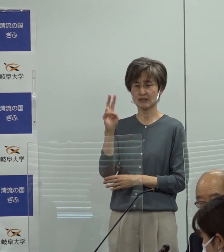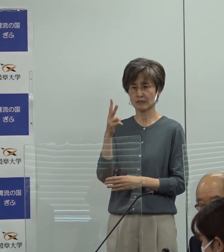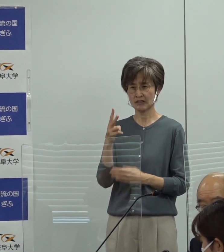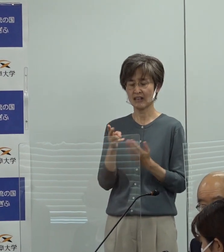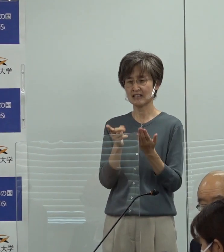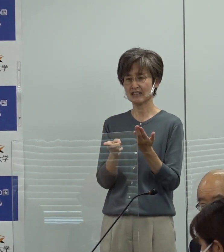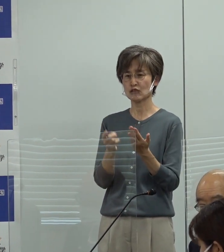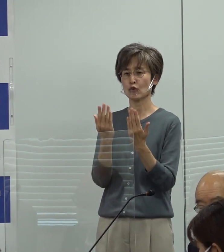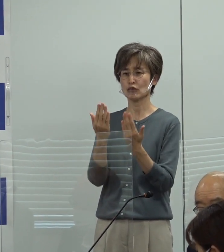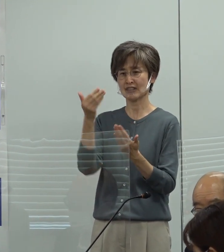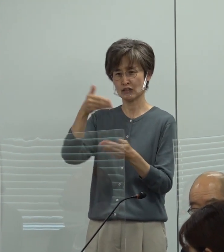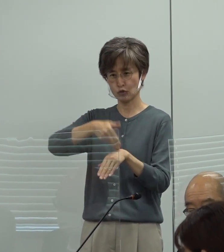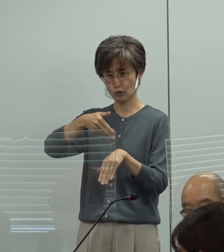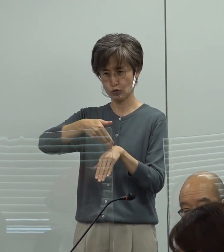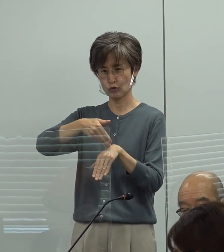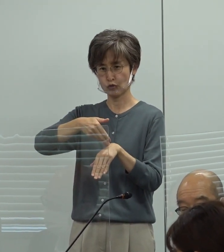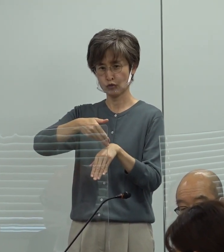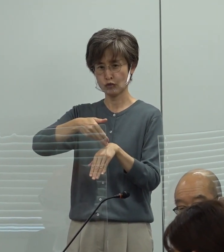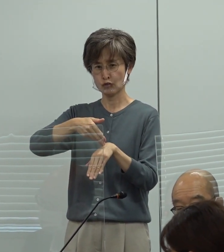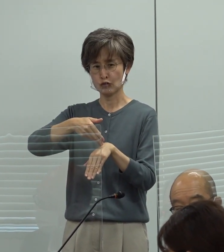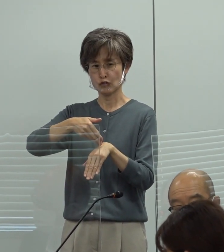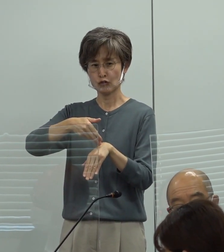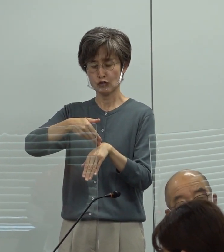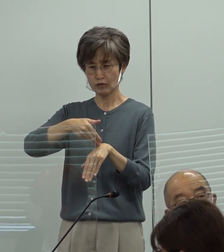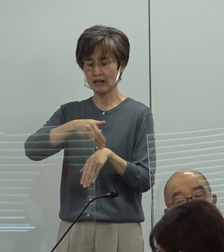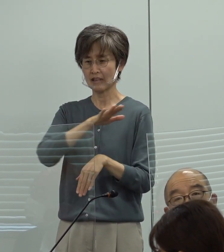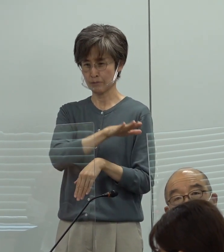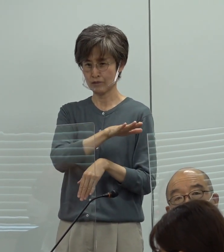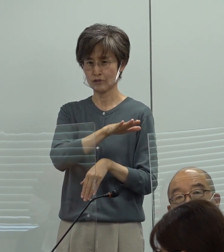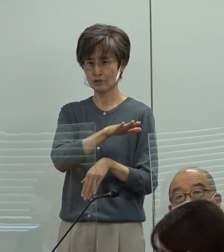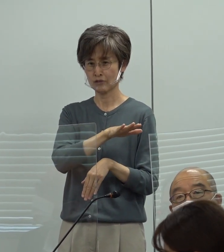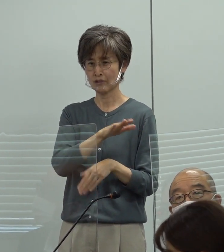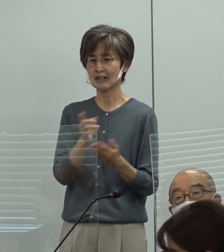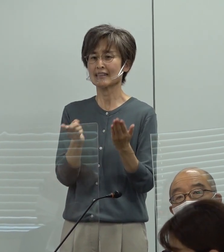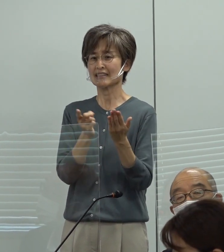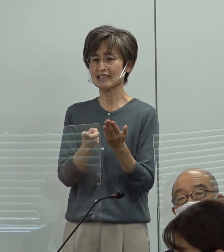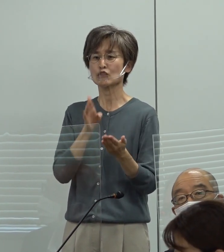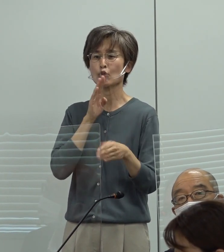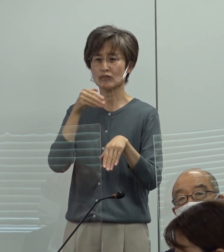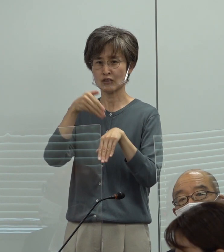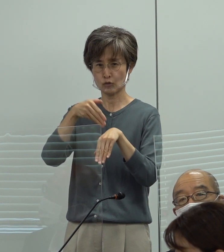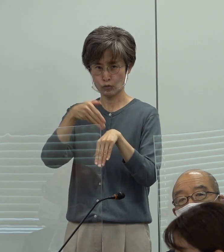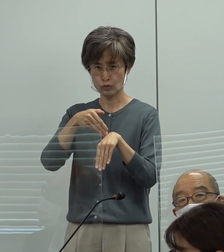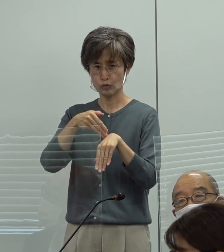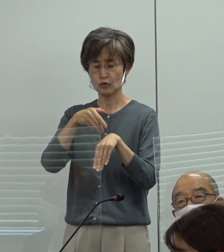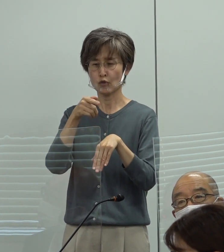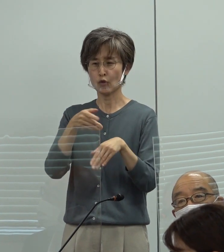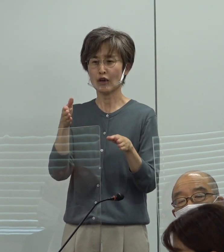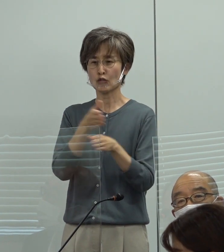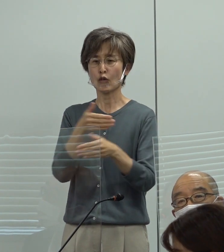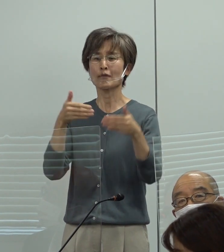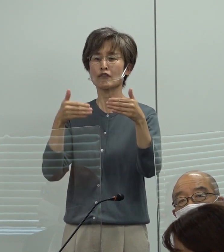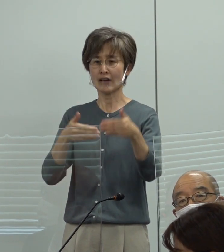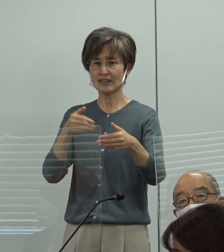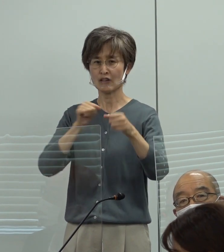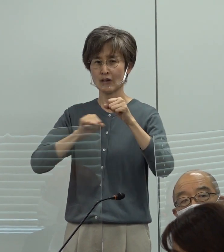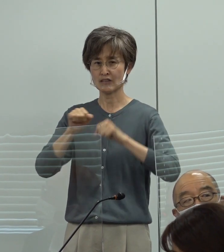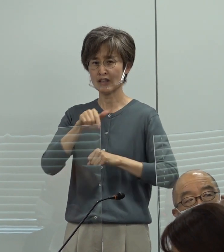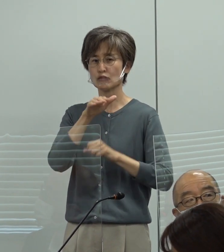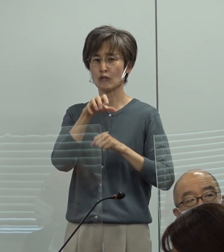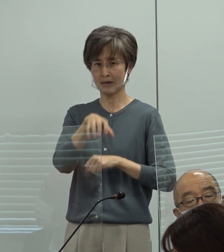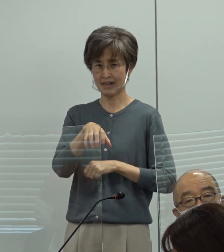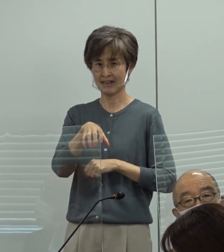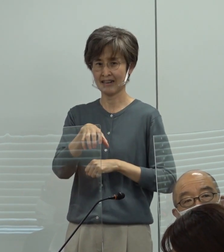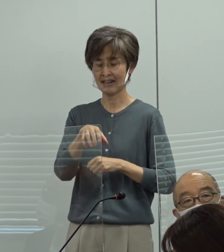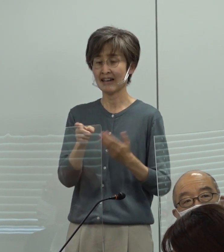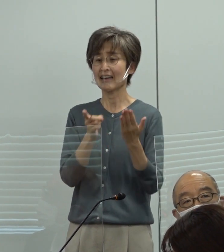実習というのが一丁目一番地にございます。この臨床実習というのが当面の主な活躍の場で、臨床